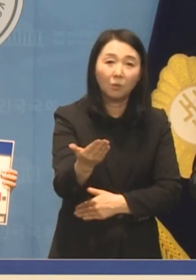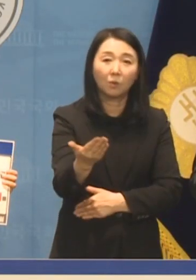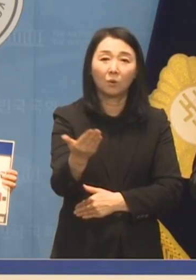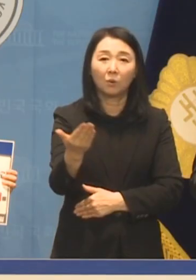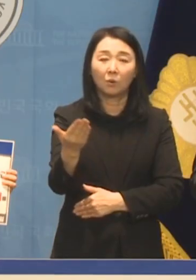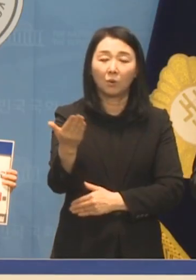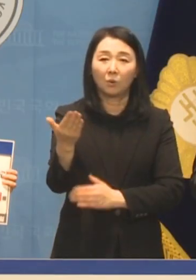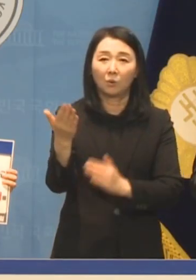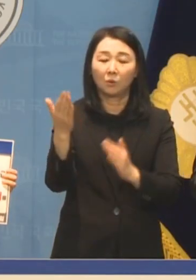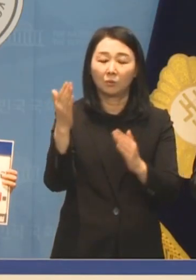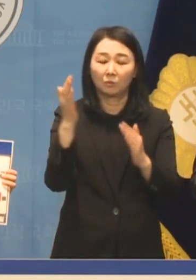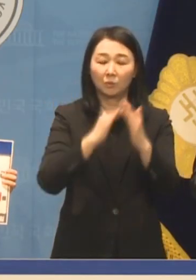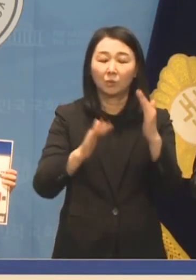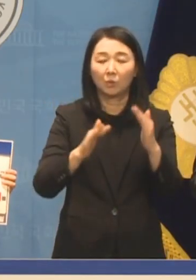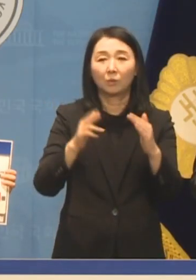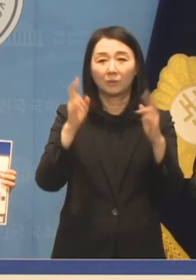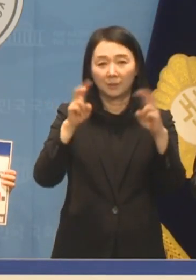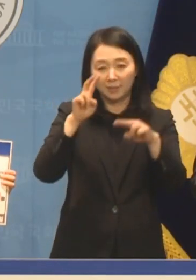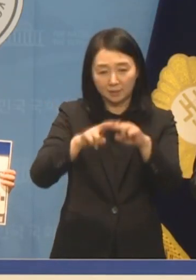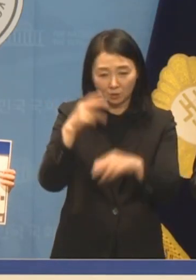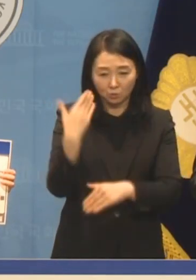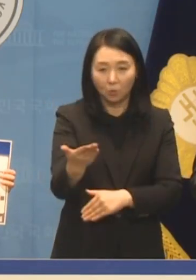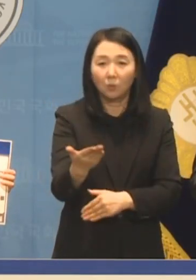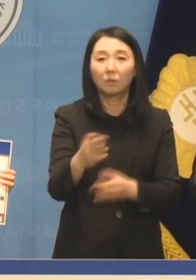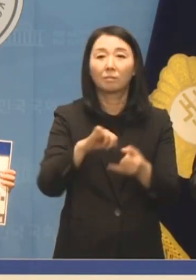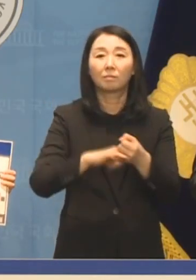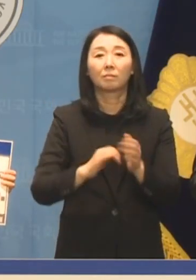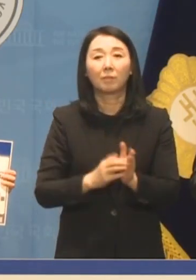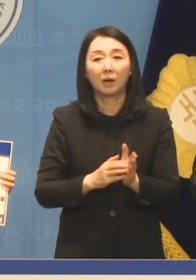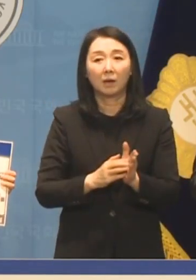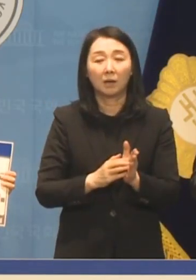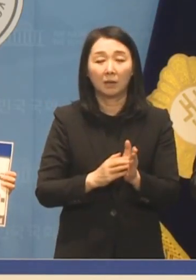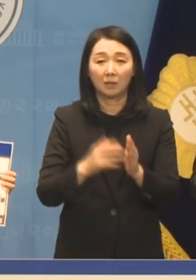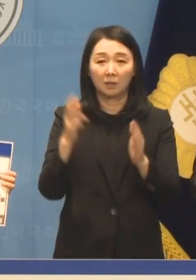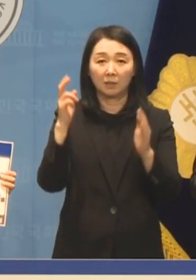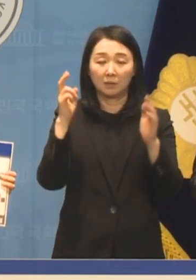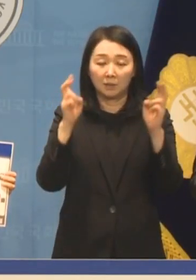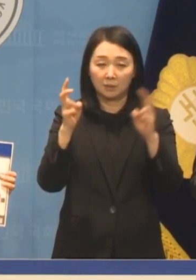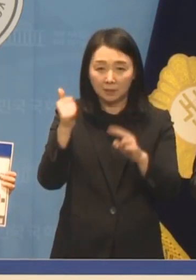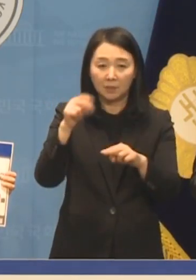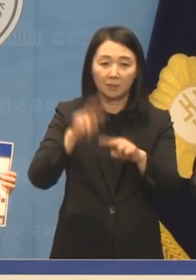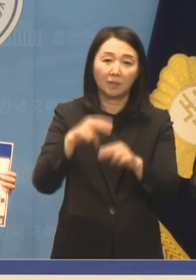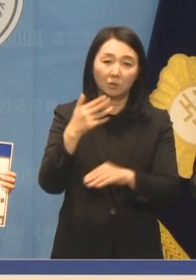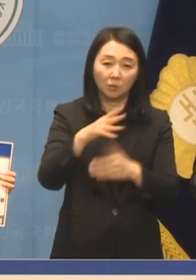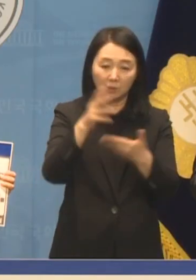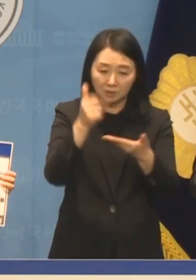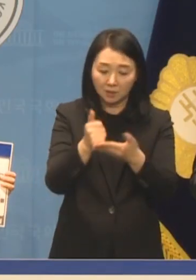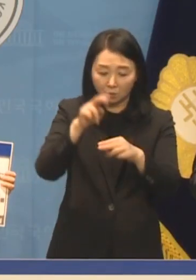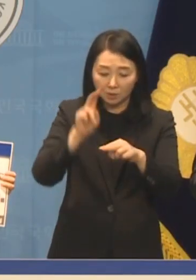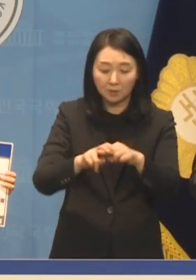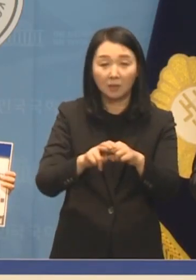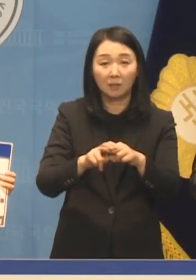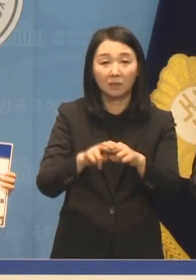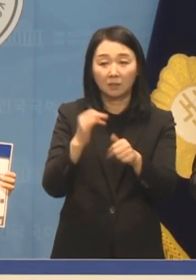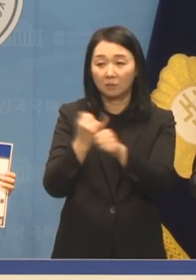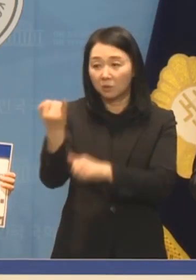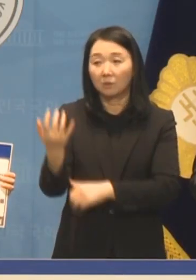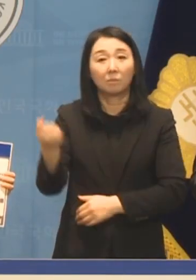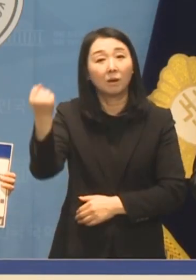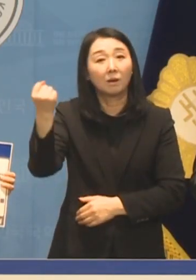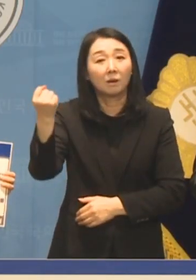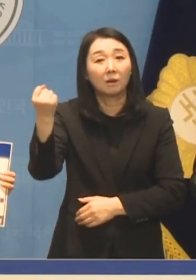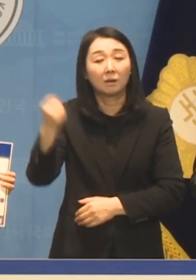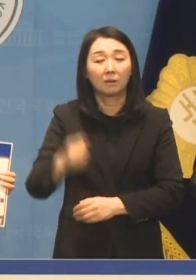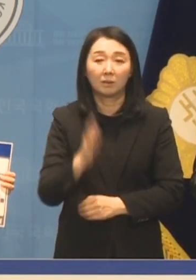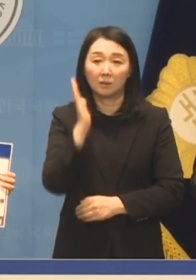사장 자리를 주겠다라고 했다는 겁니다. 사장 자리와 장관 자리가 김건희 여사 겁니까?